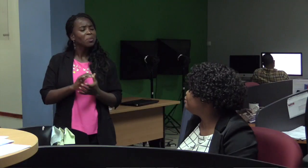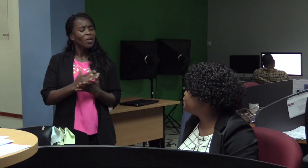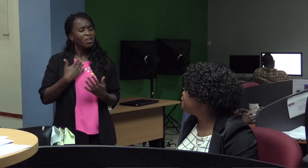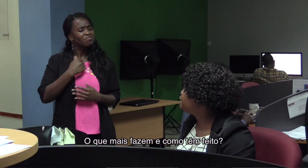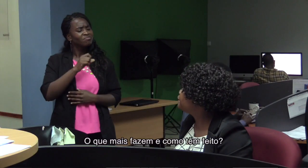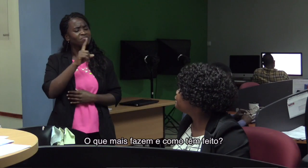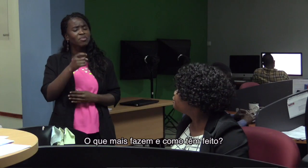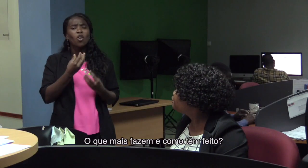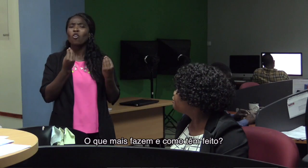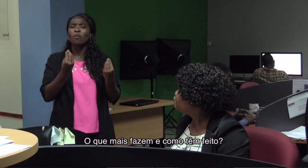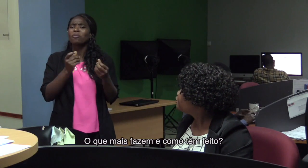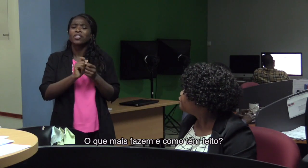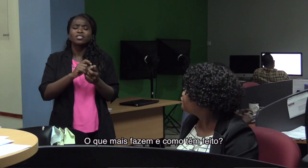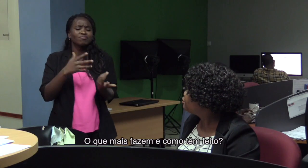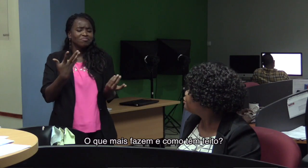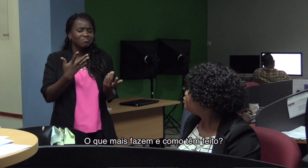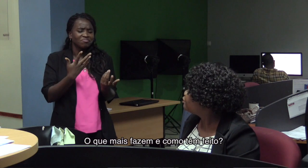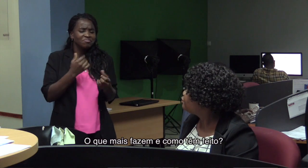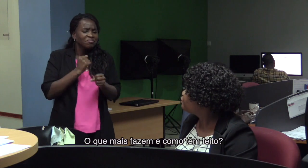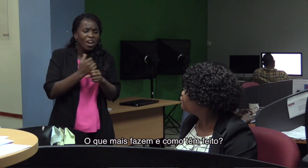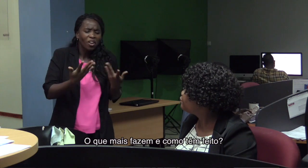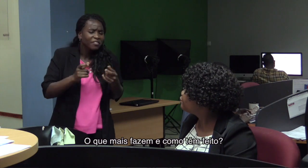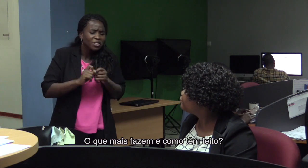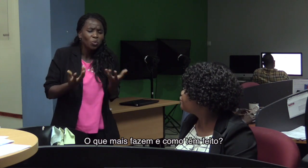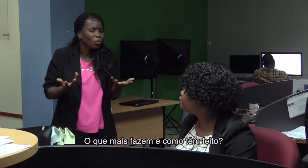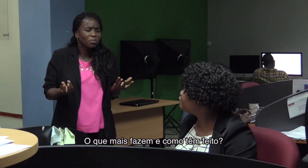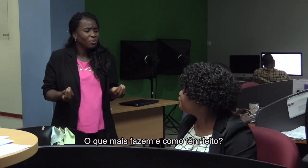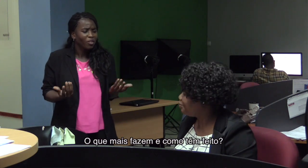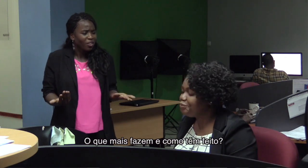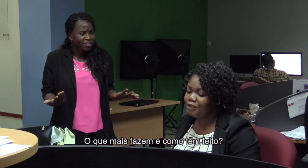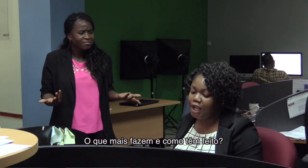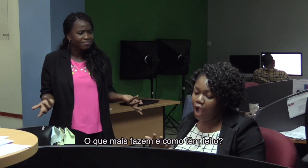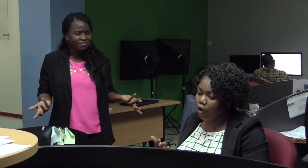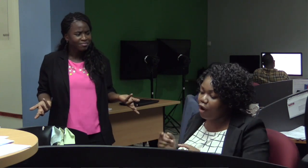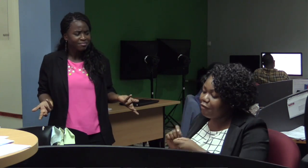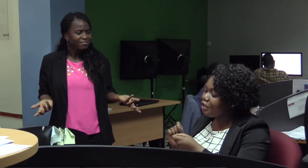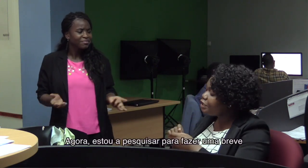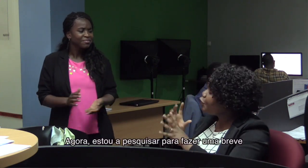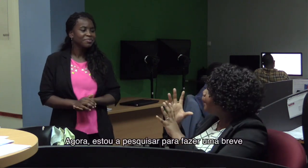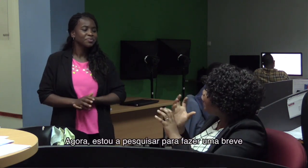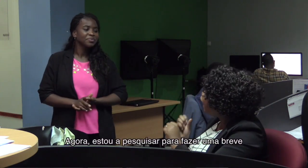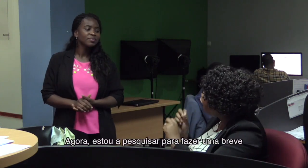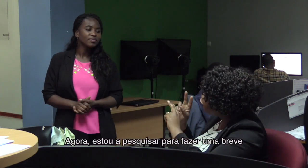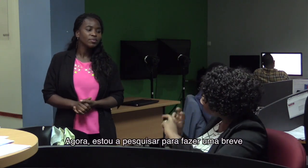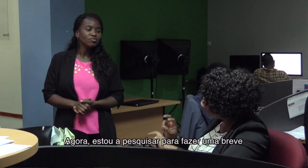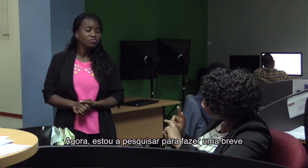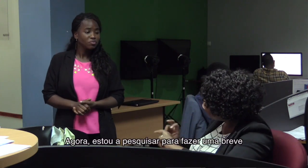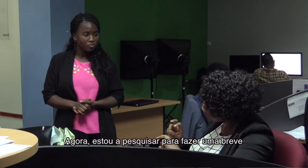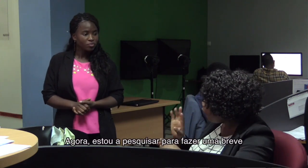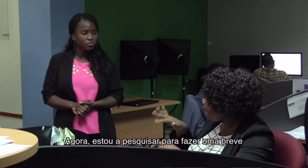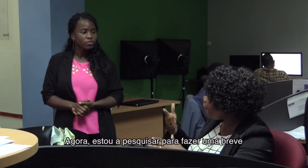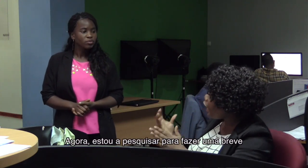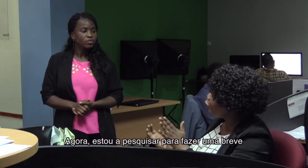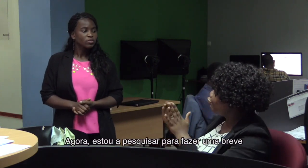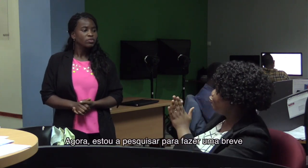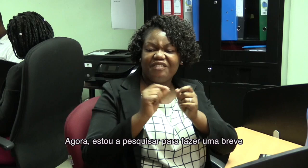O que mais fazem e como têm feito? Agora estou a pesquisar para fazer uma breve,